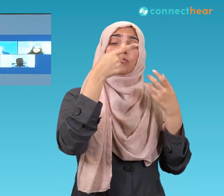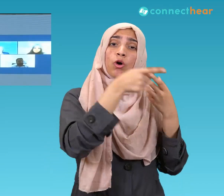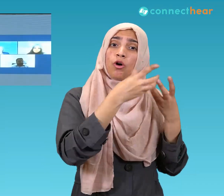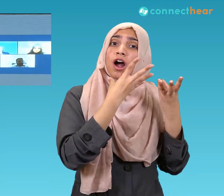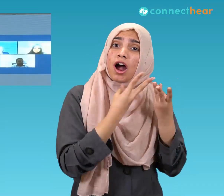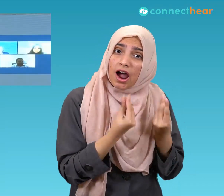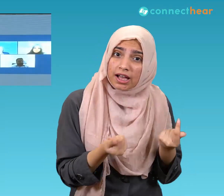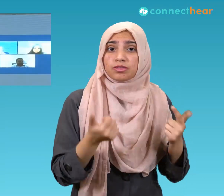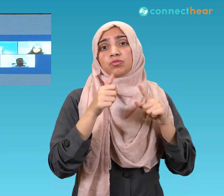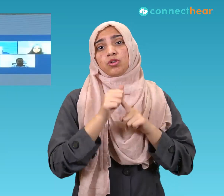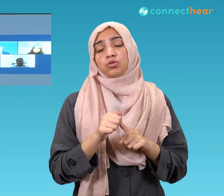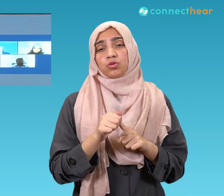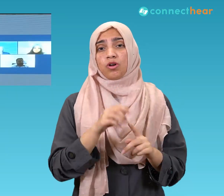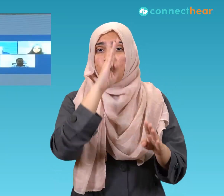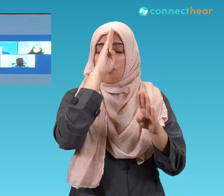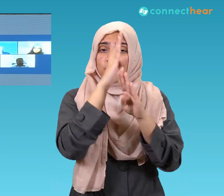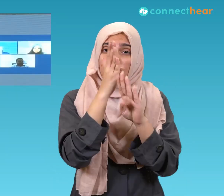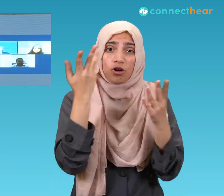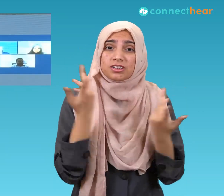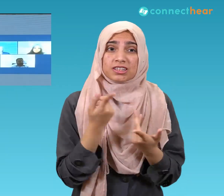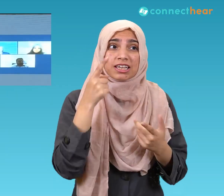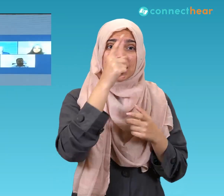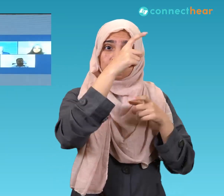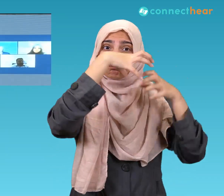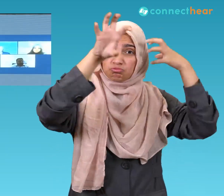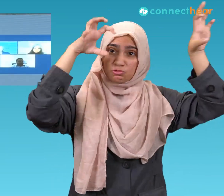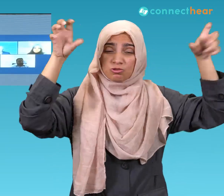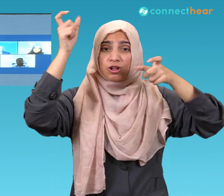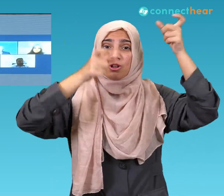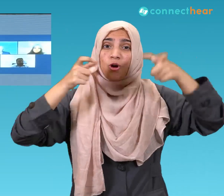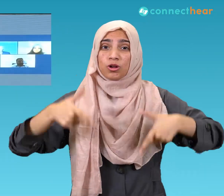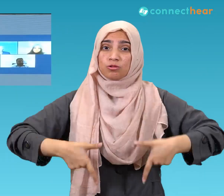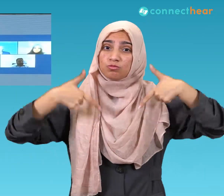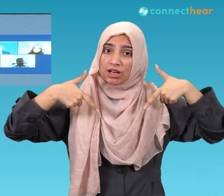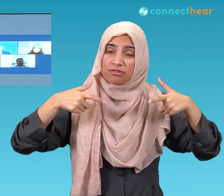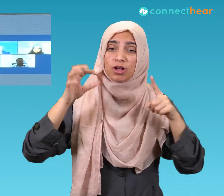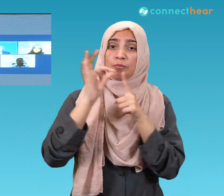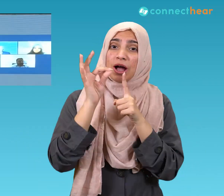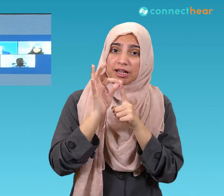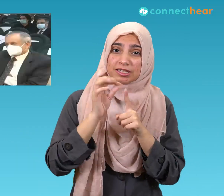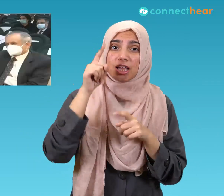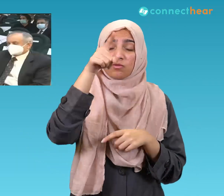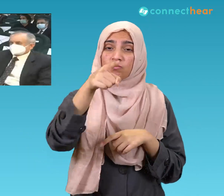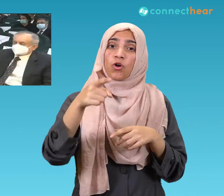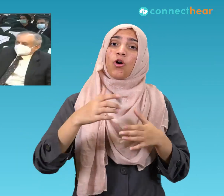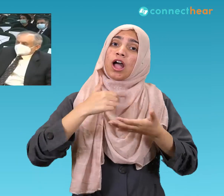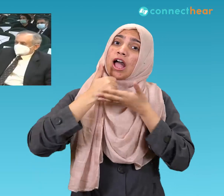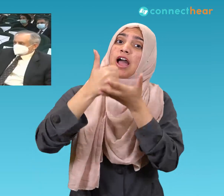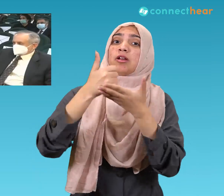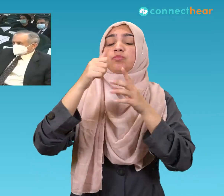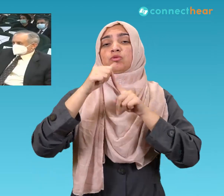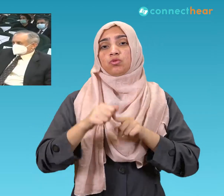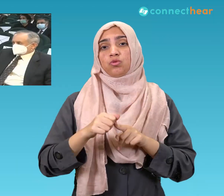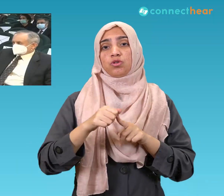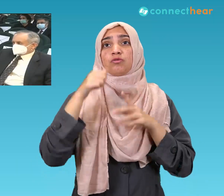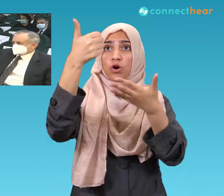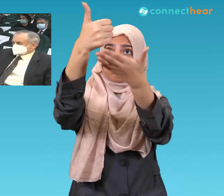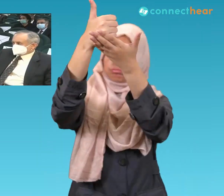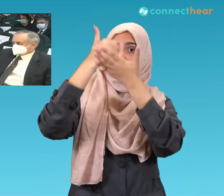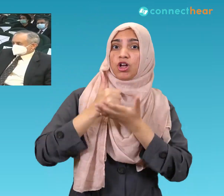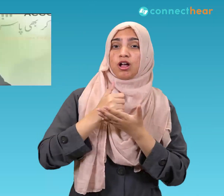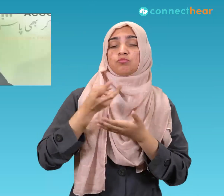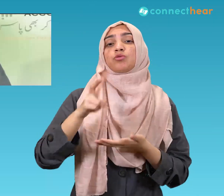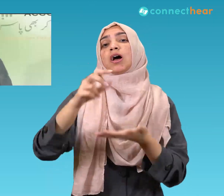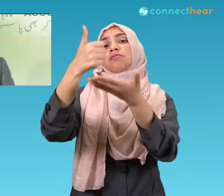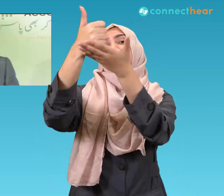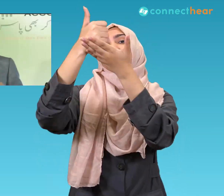وقت کانسنٹریشن ہونی چاہیے کہ ان کے ہر مسئلہ ان کا حل ہو. اور یہ جو چھوٹی چھوٹی آپ کو تجویزیں دیتے ہیں, اس سے